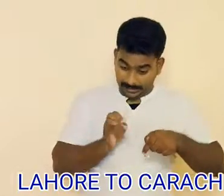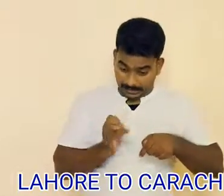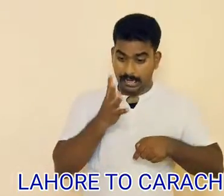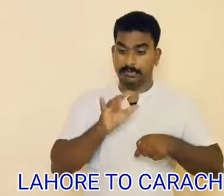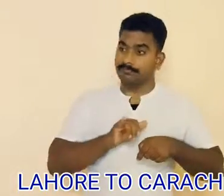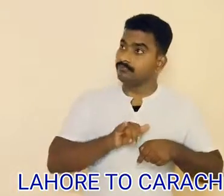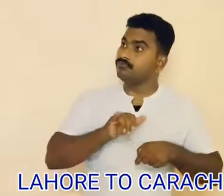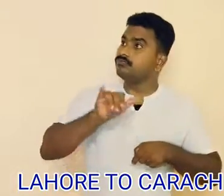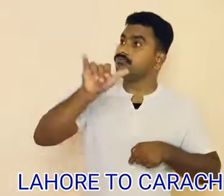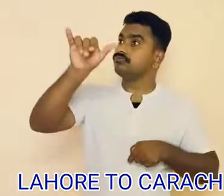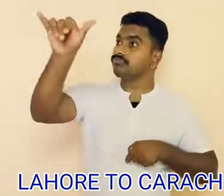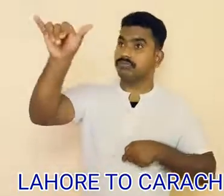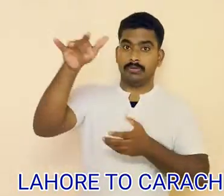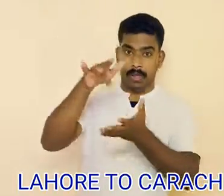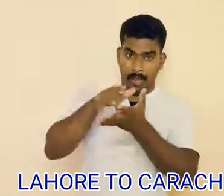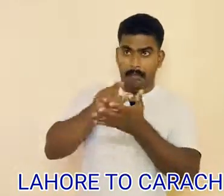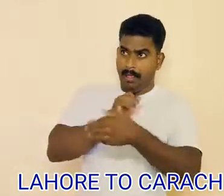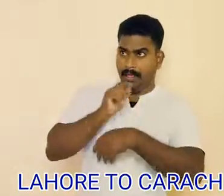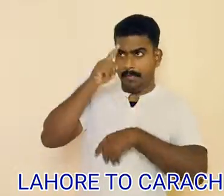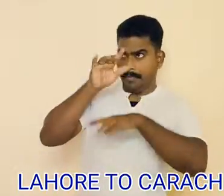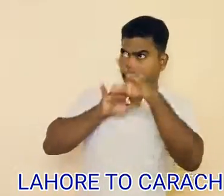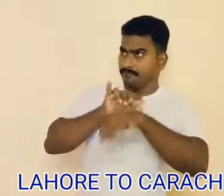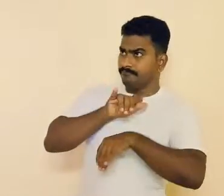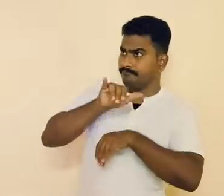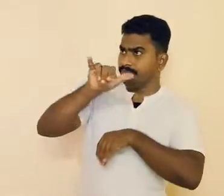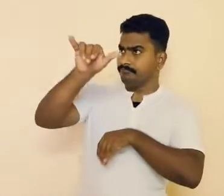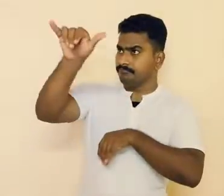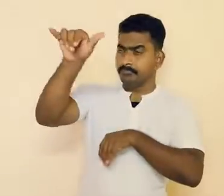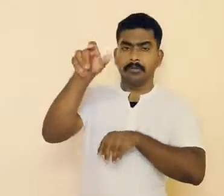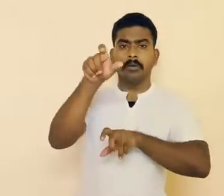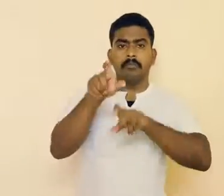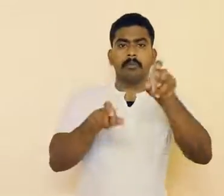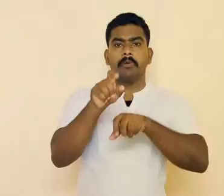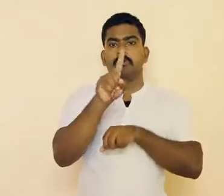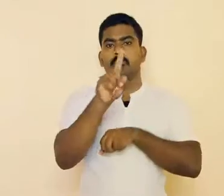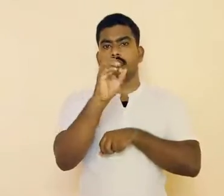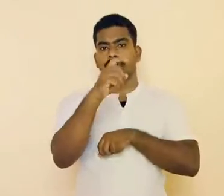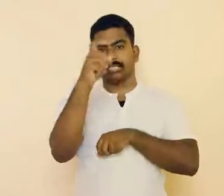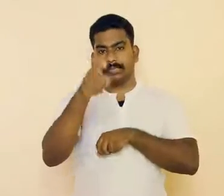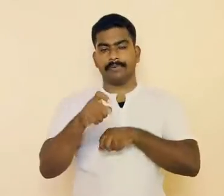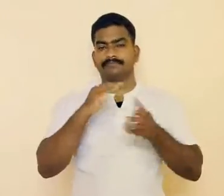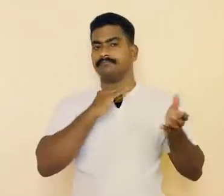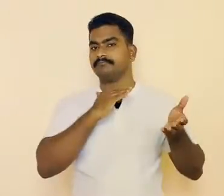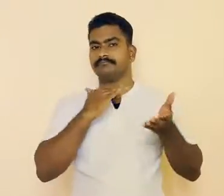വിമാനം. വിമാനത്തിൽ 107 യാത്രക്കാരാണ് ഉണ്ടായിരുന്നത്.